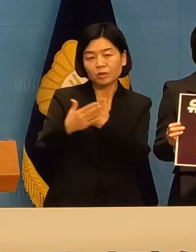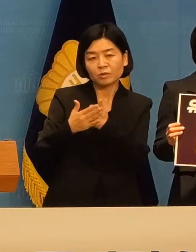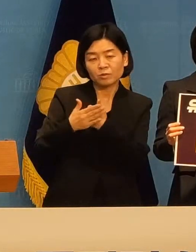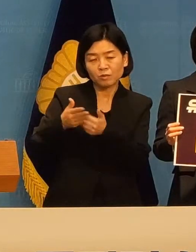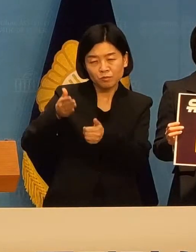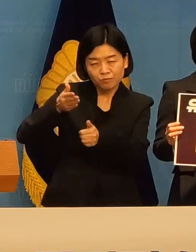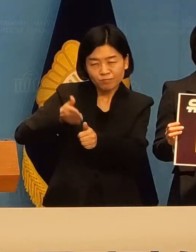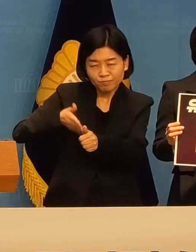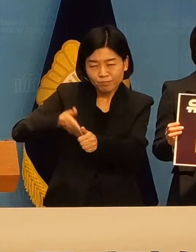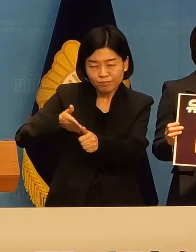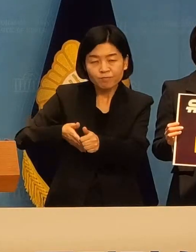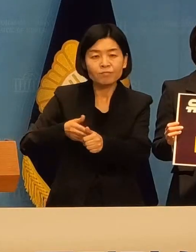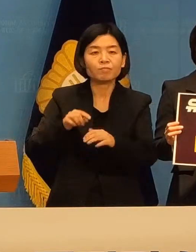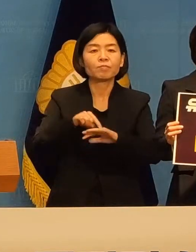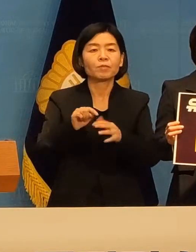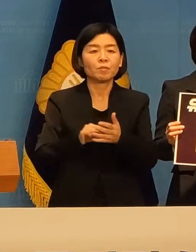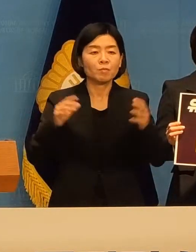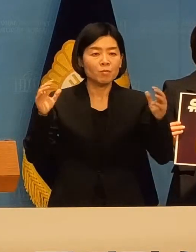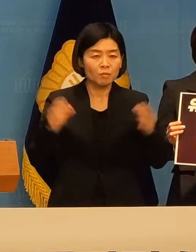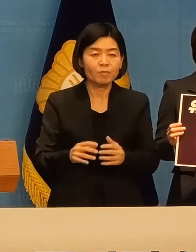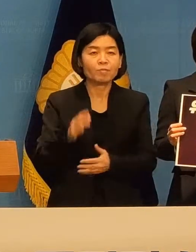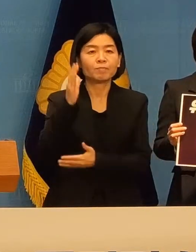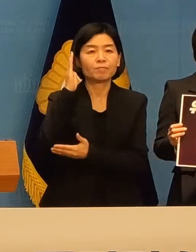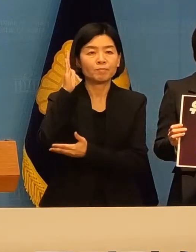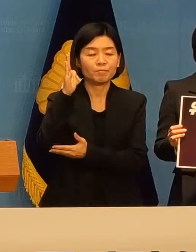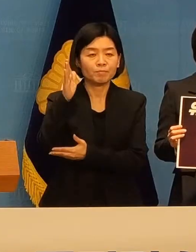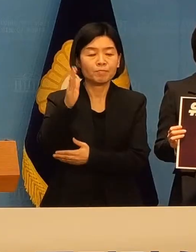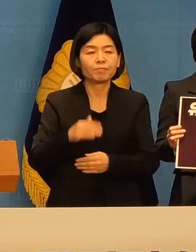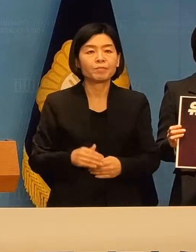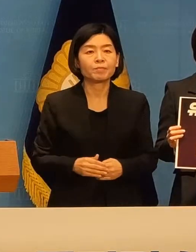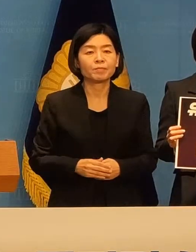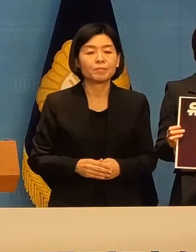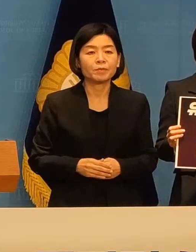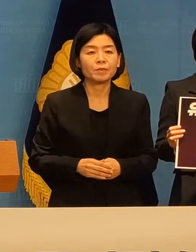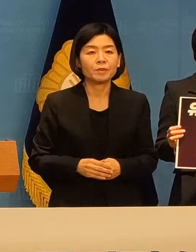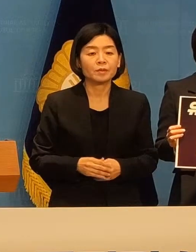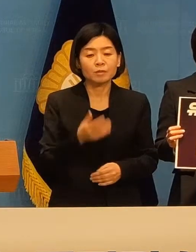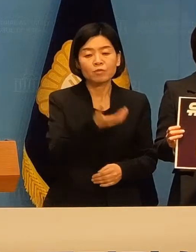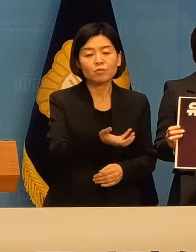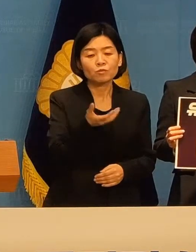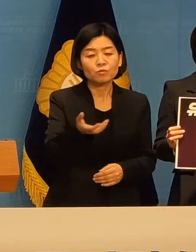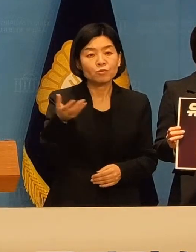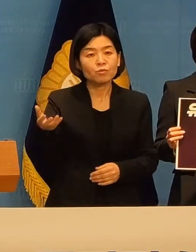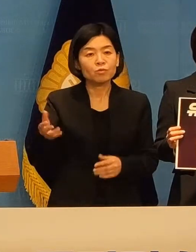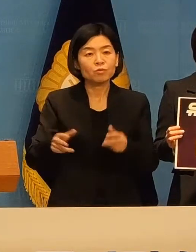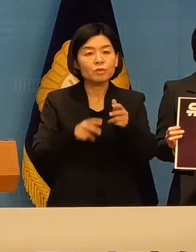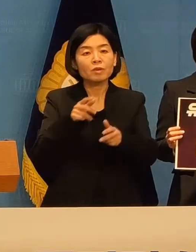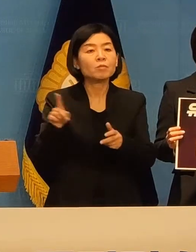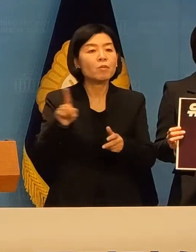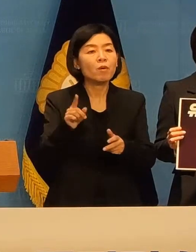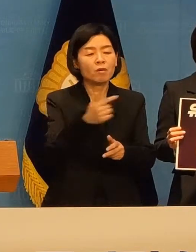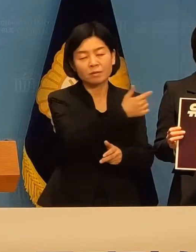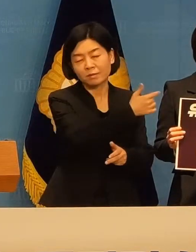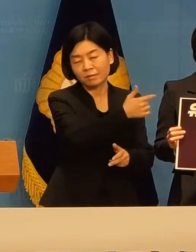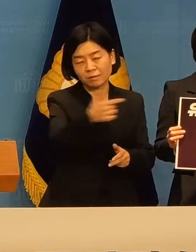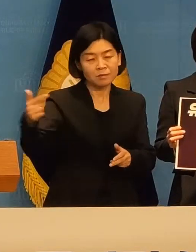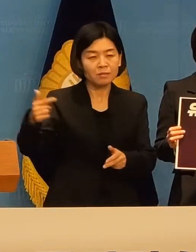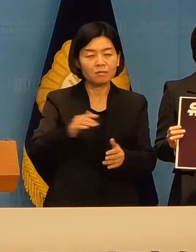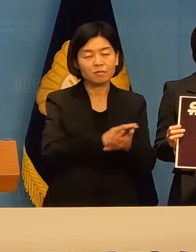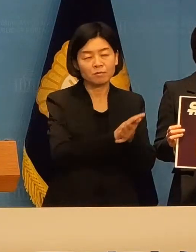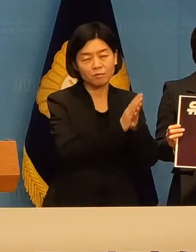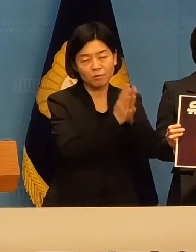절박한 마음으로 오늘 기자회견에 나섰습니다. 지금 유통산업은 거대한 전환의 중심에